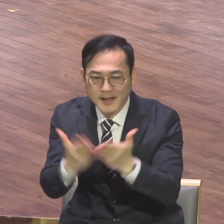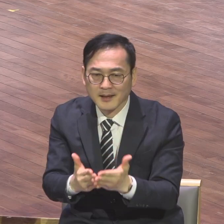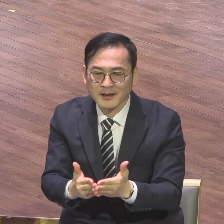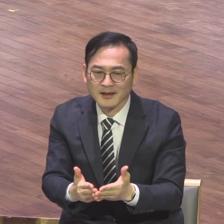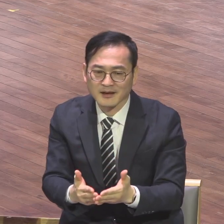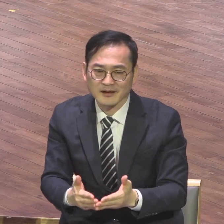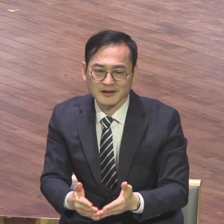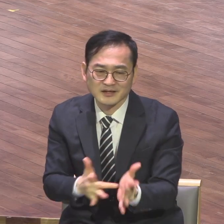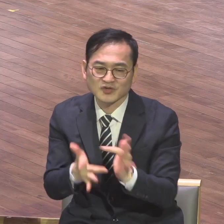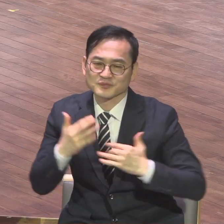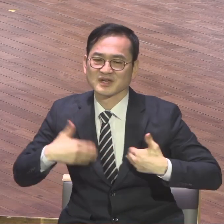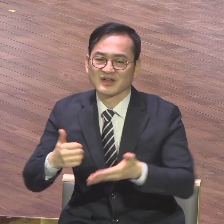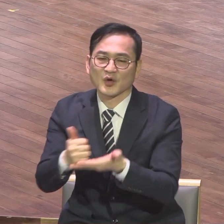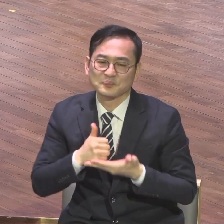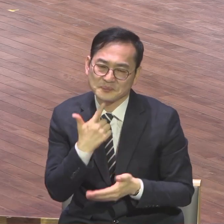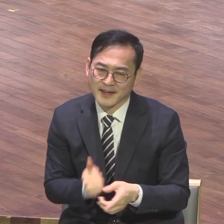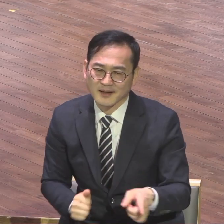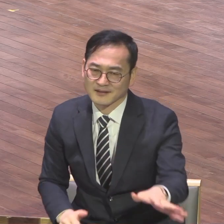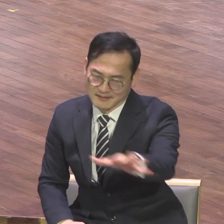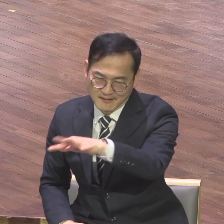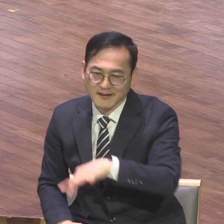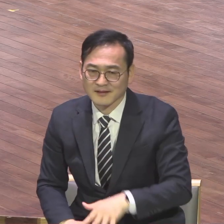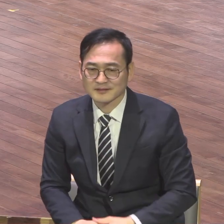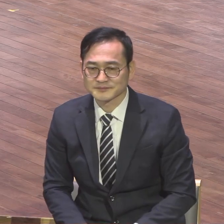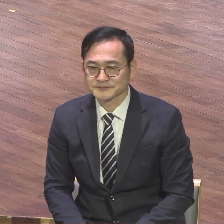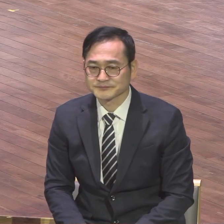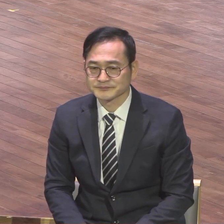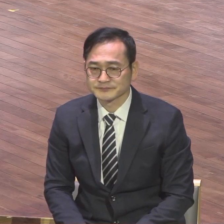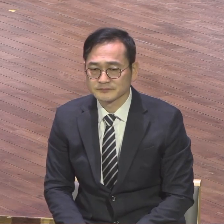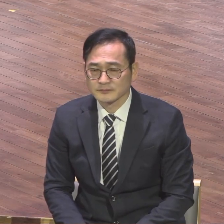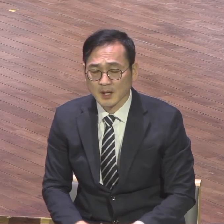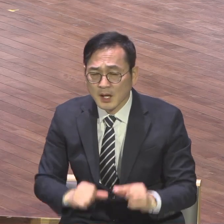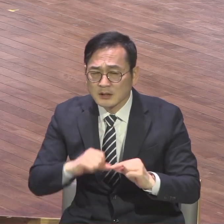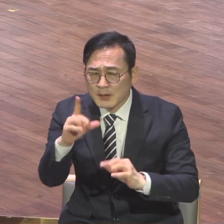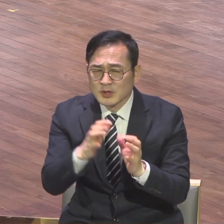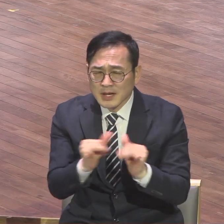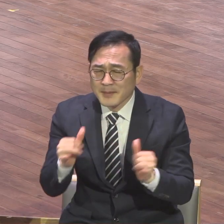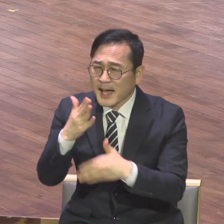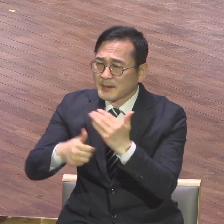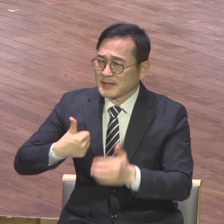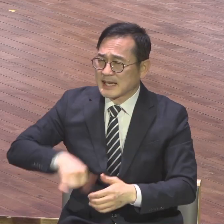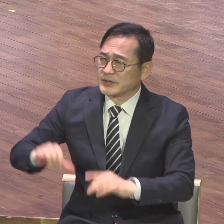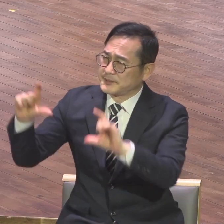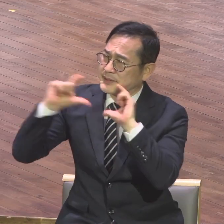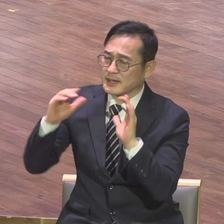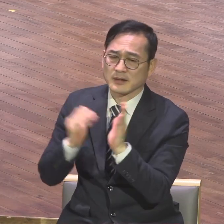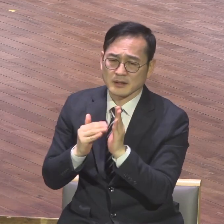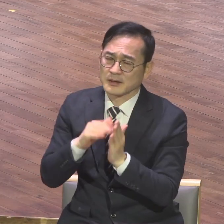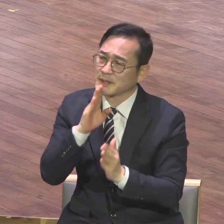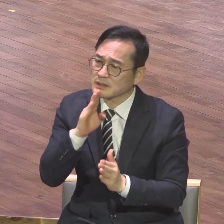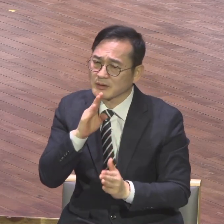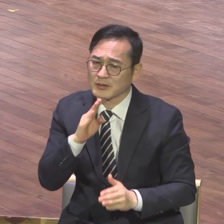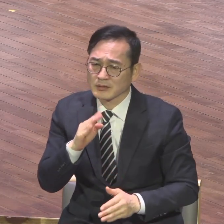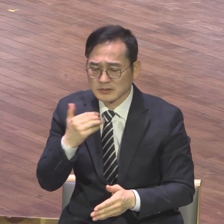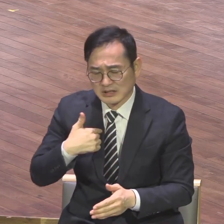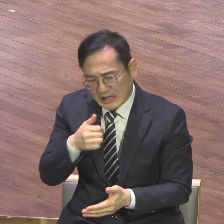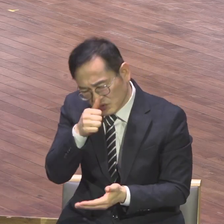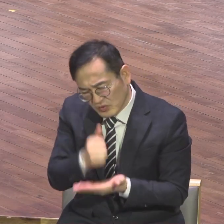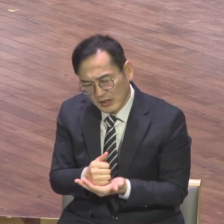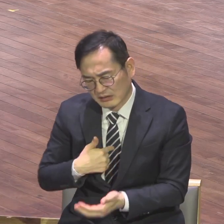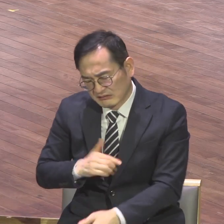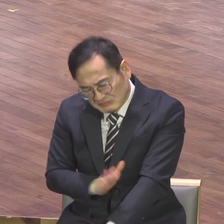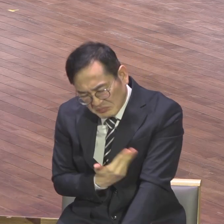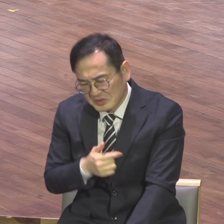중요한 것은요, 많은 기독교인들이 하나님의 자녀가 되었음에도 불구하고 여전히 정죄의식이 빠져있어.